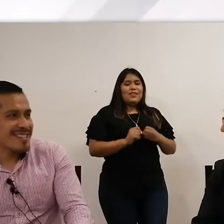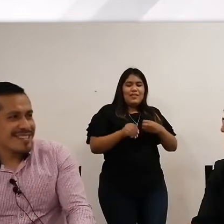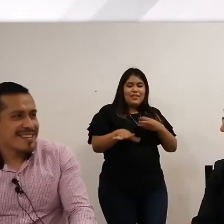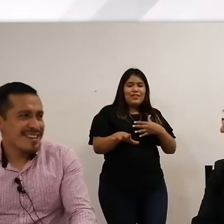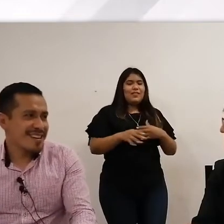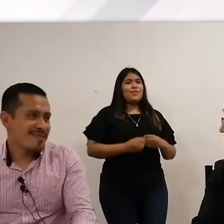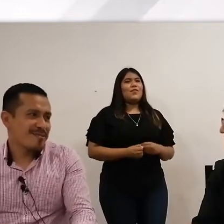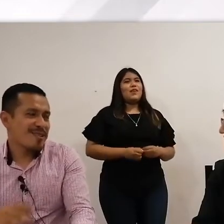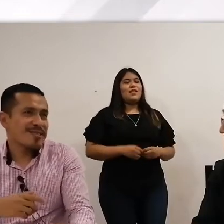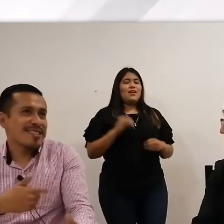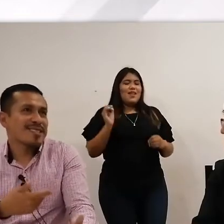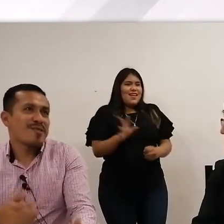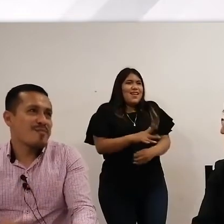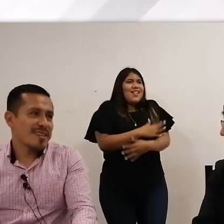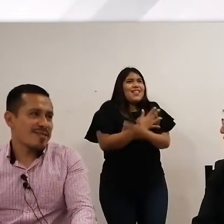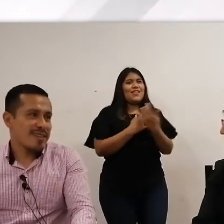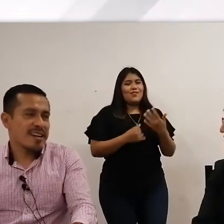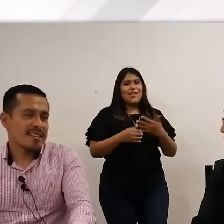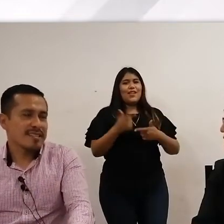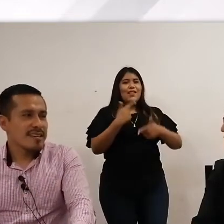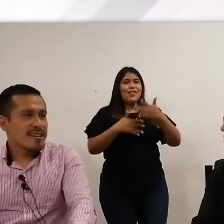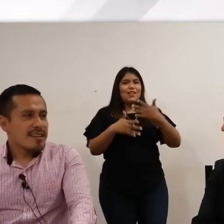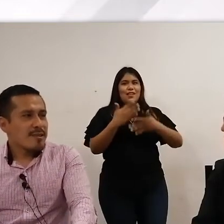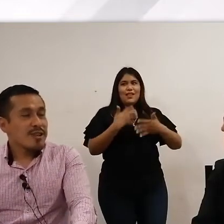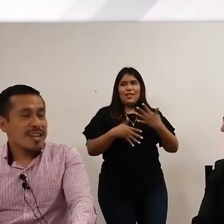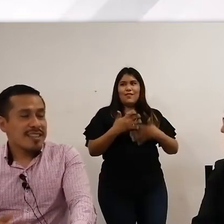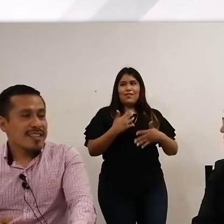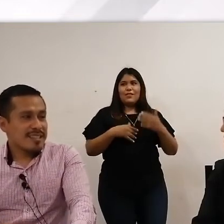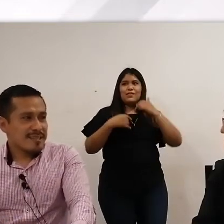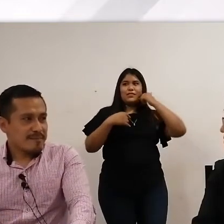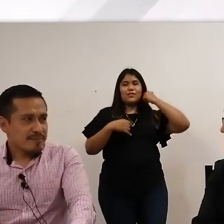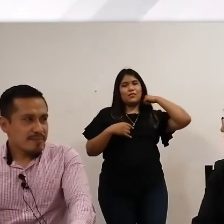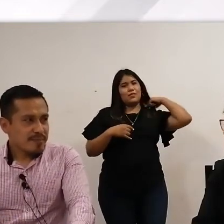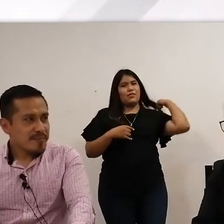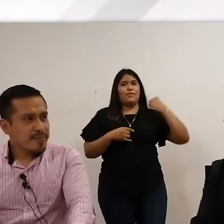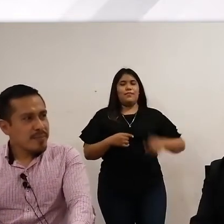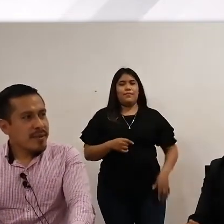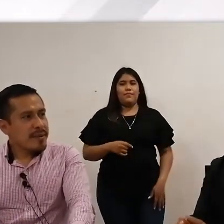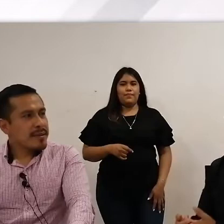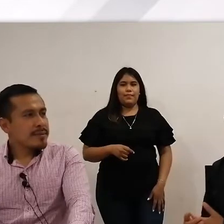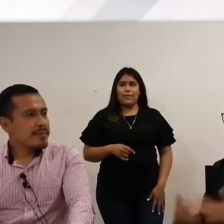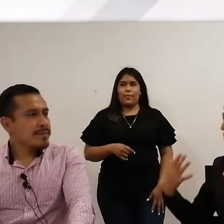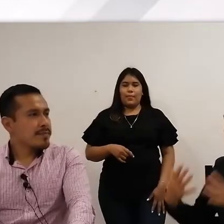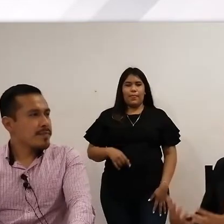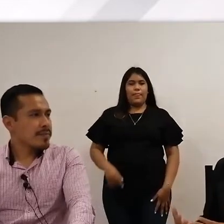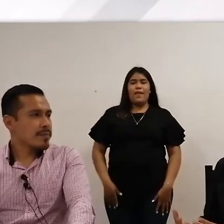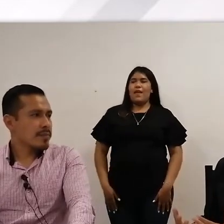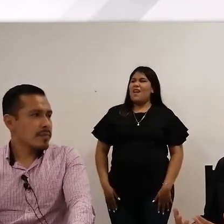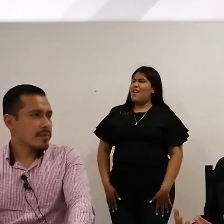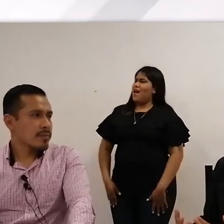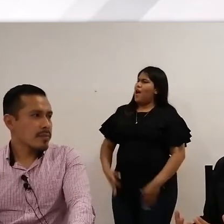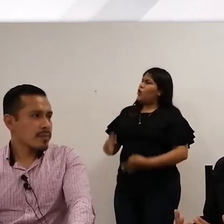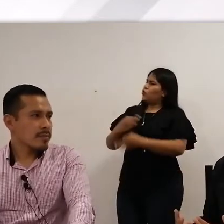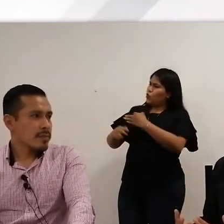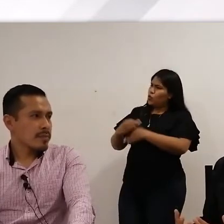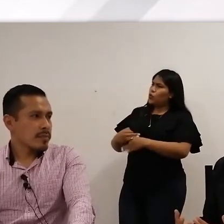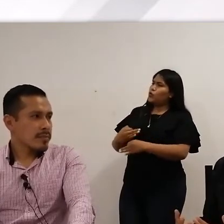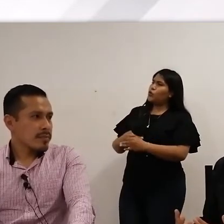una que otra seña cuando estás con personas oyentes. Todos deberíamos